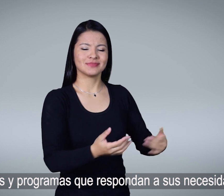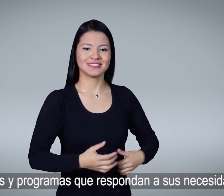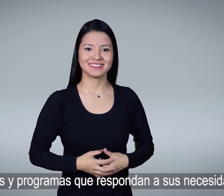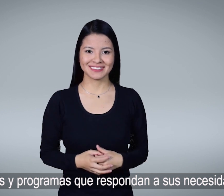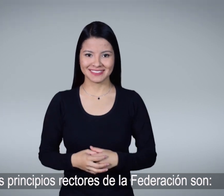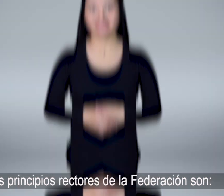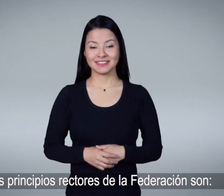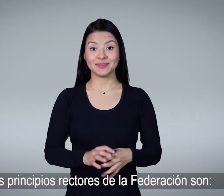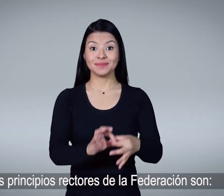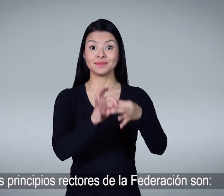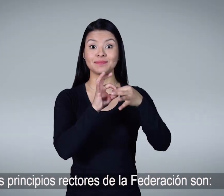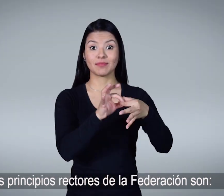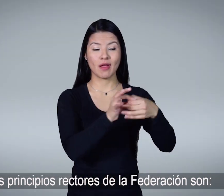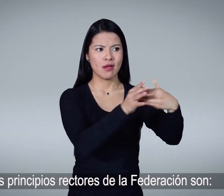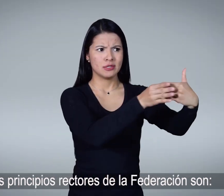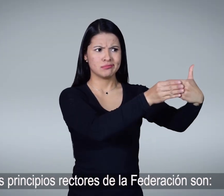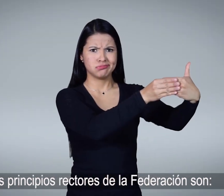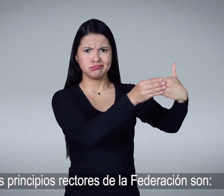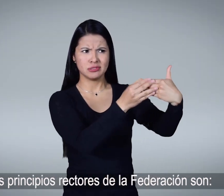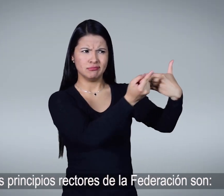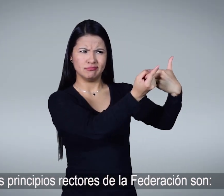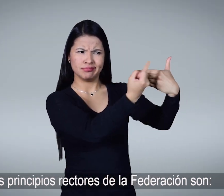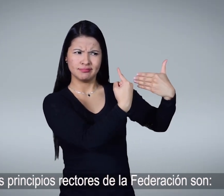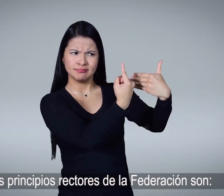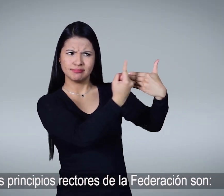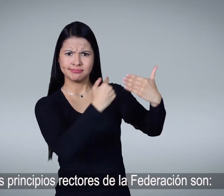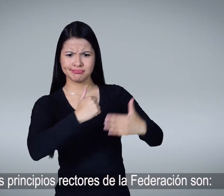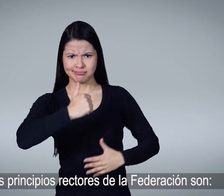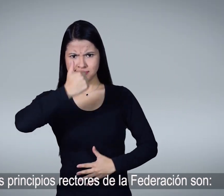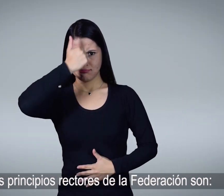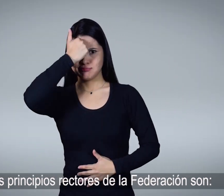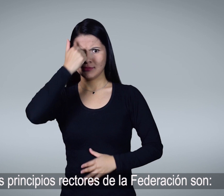Los principios rectores de la federación son